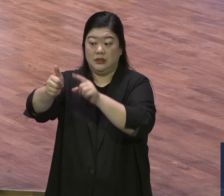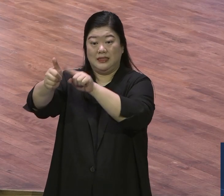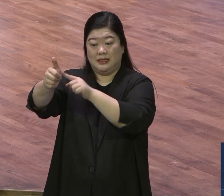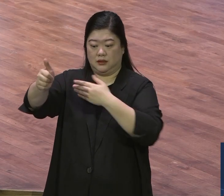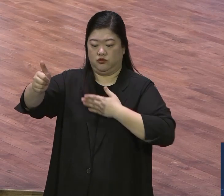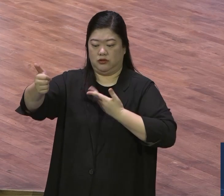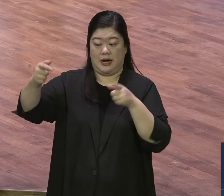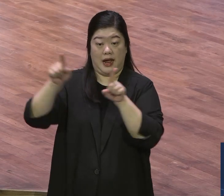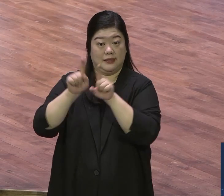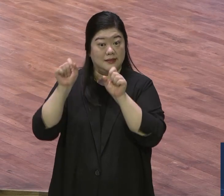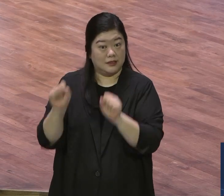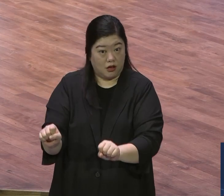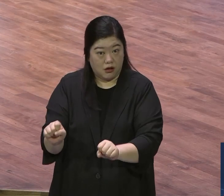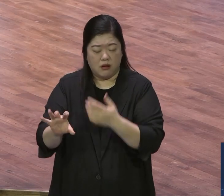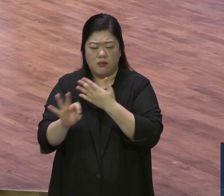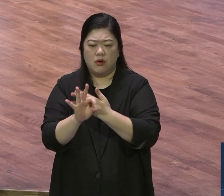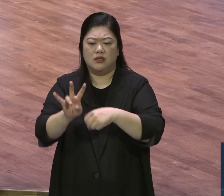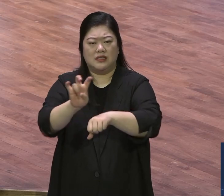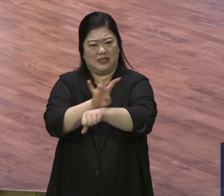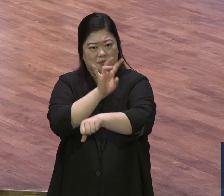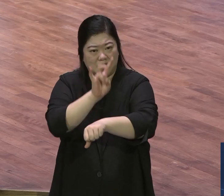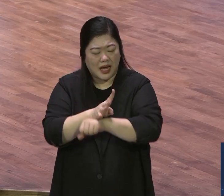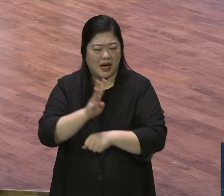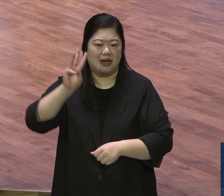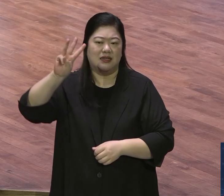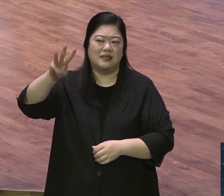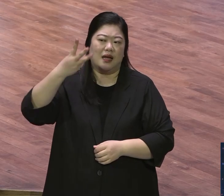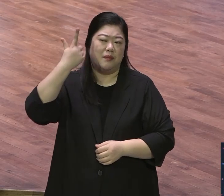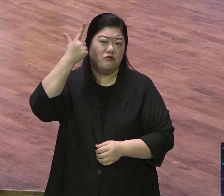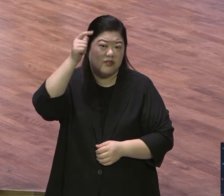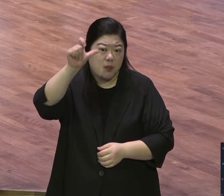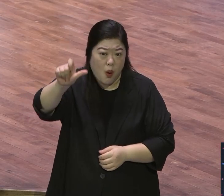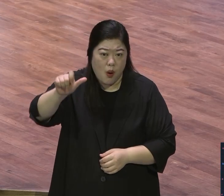24시 365일 잔치예요.